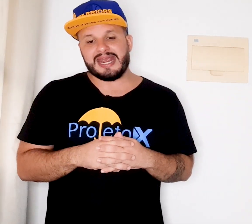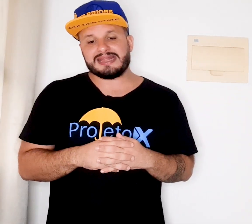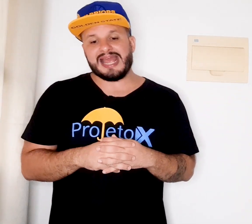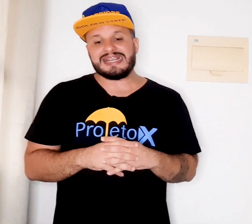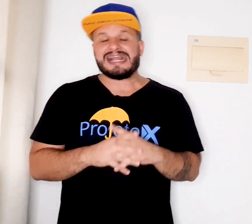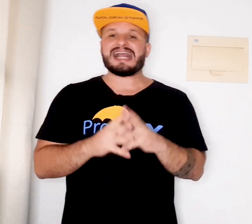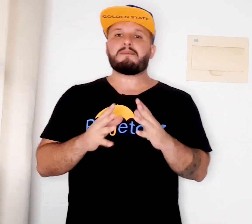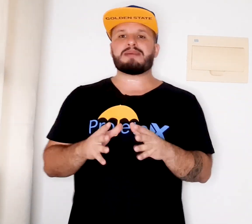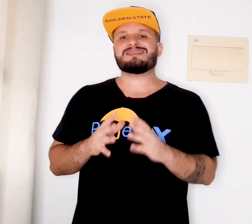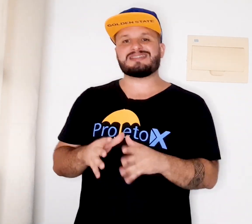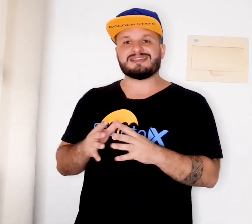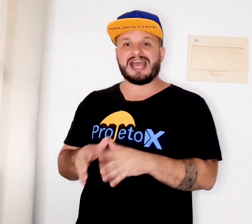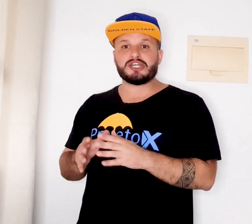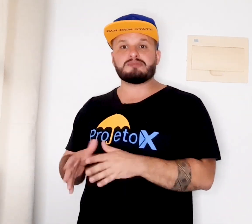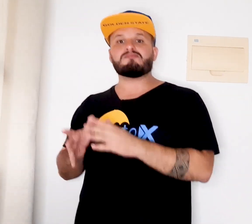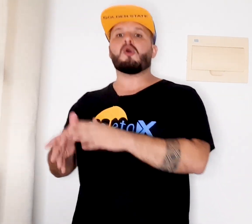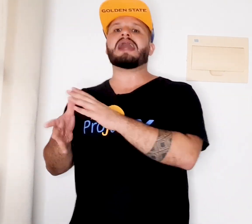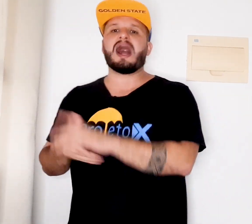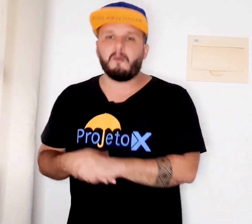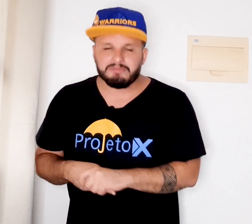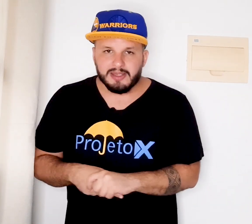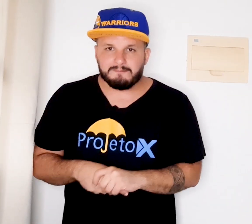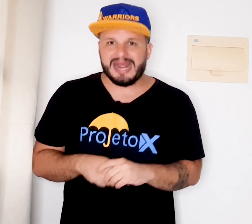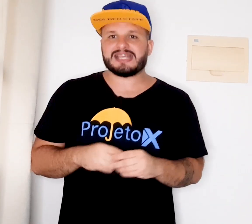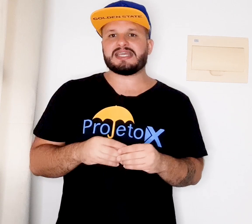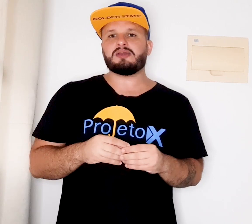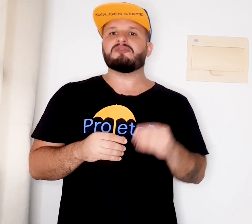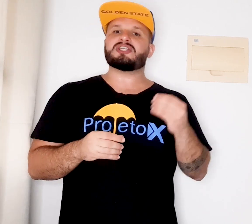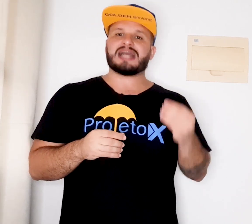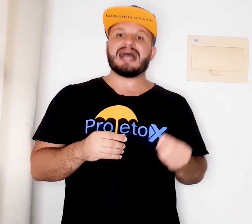da incapacidade moral para que o Vizcarra se